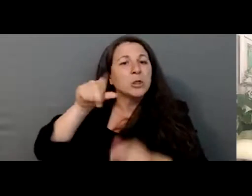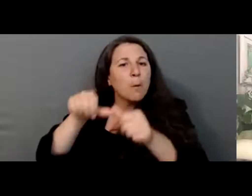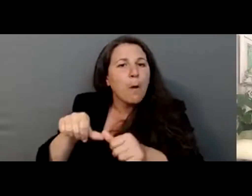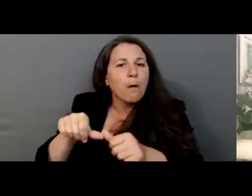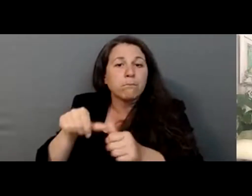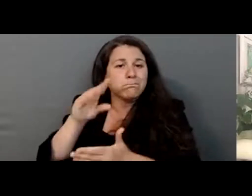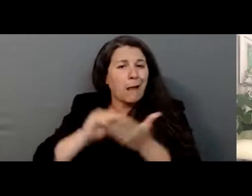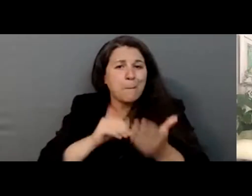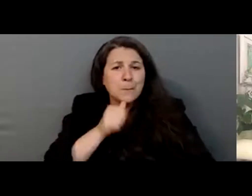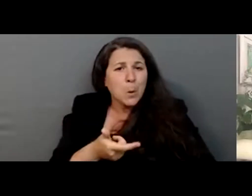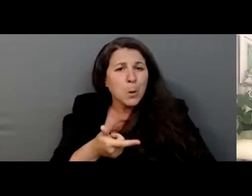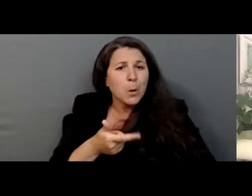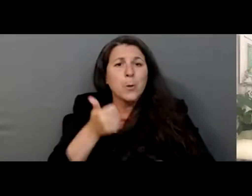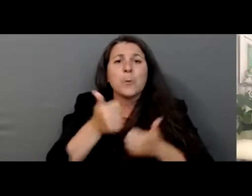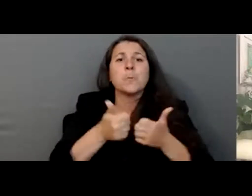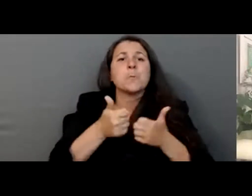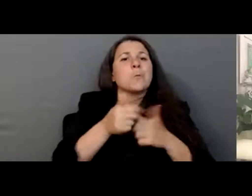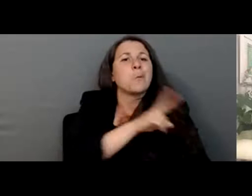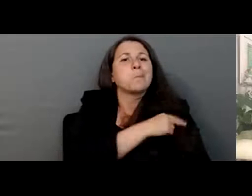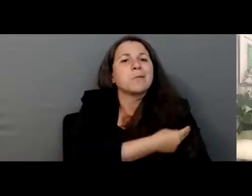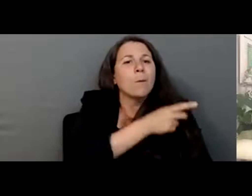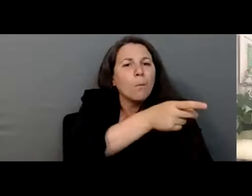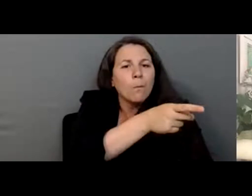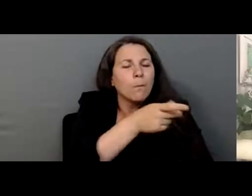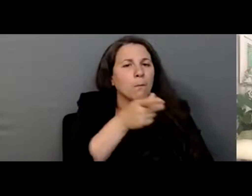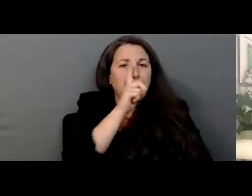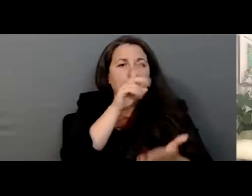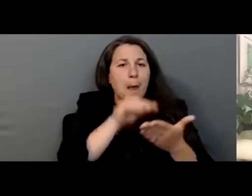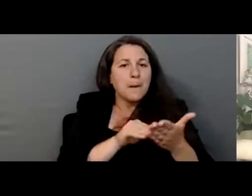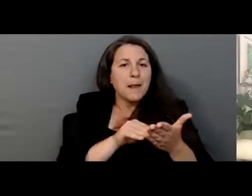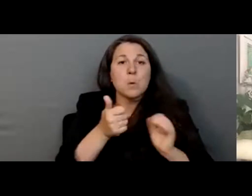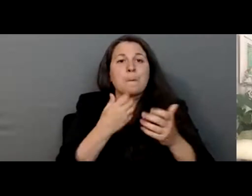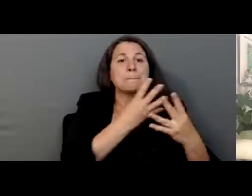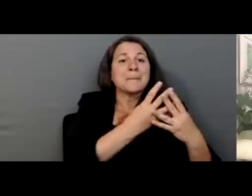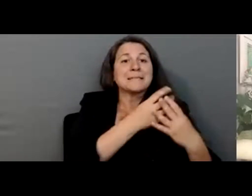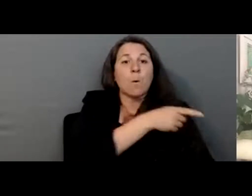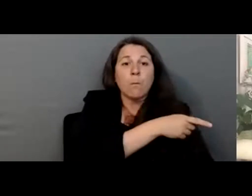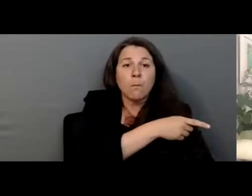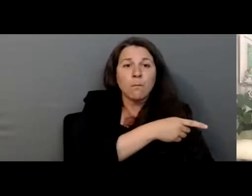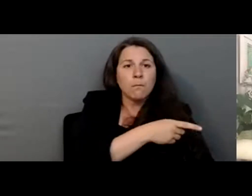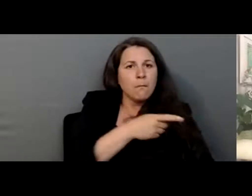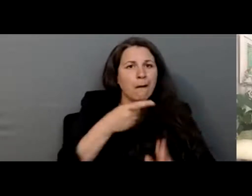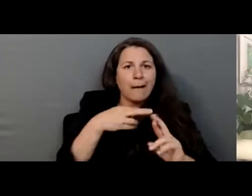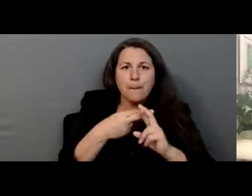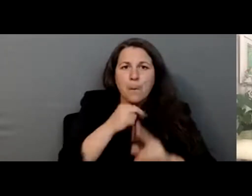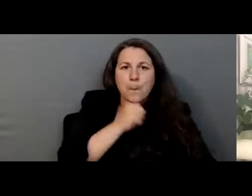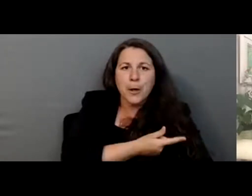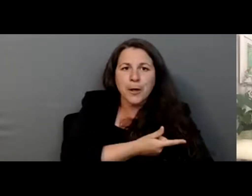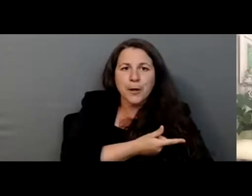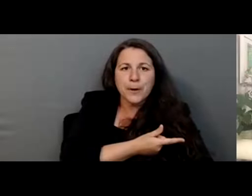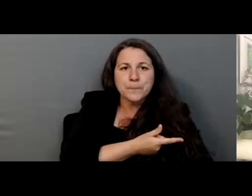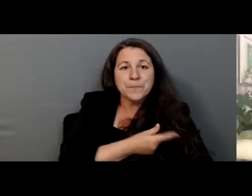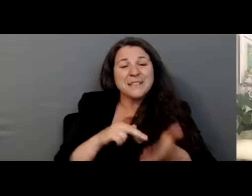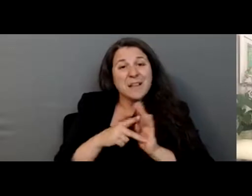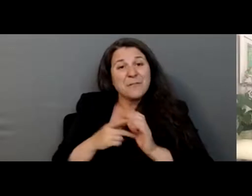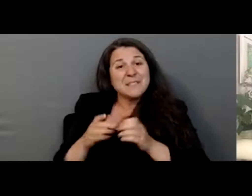remplir ça, ou des personnes dans des institutions pénitentiaires comme des prisons. Et en fait, ce qu'on sait, c'est